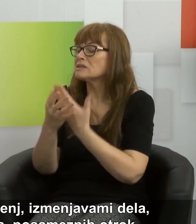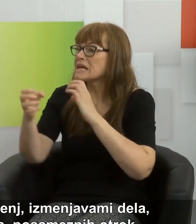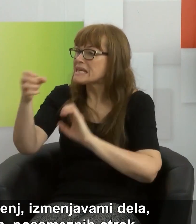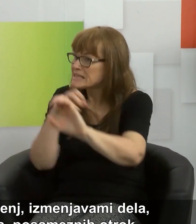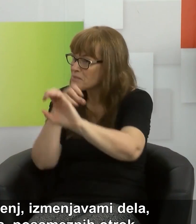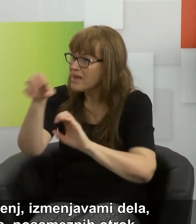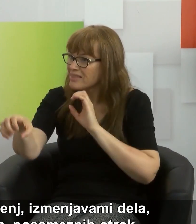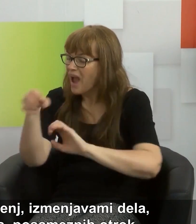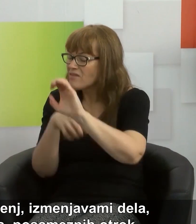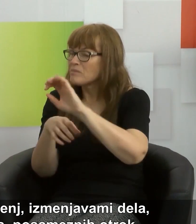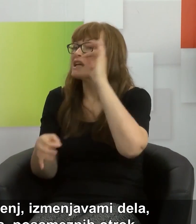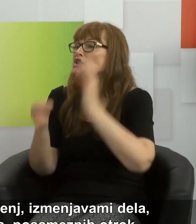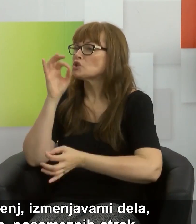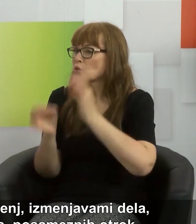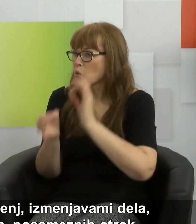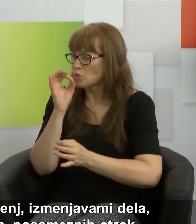izmenjavami izkušenj,